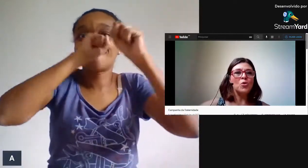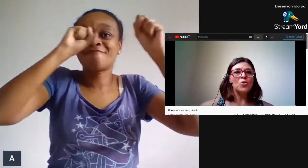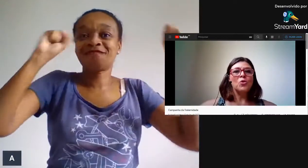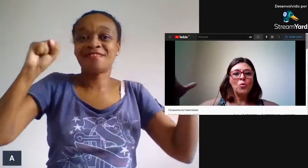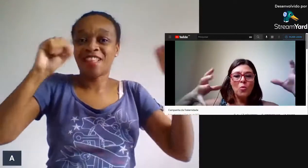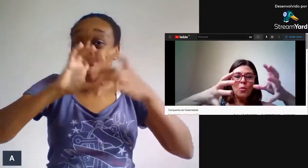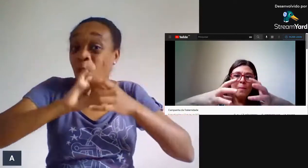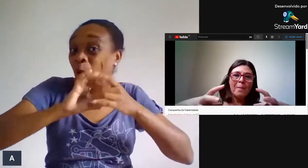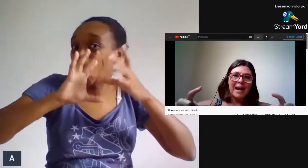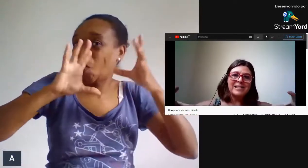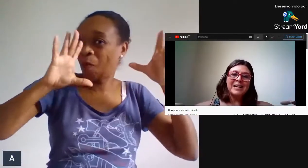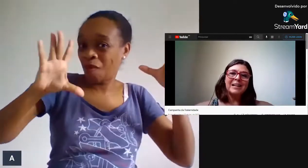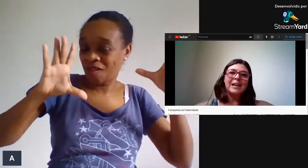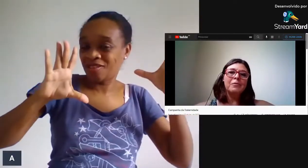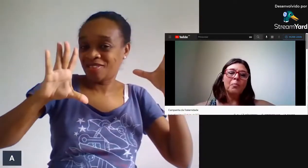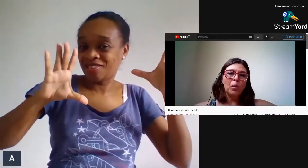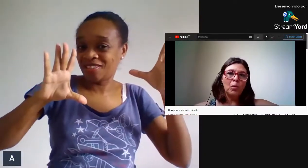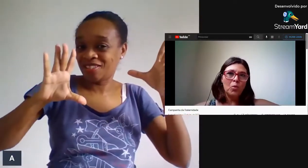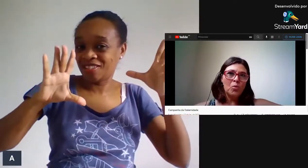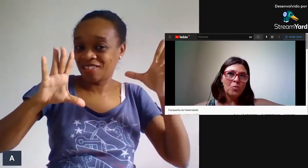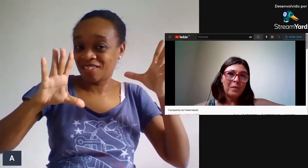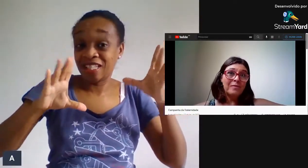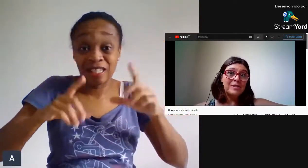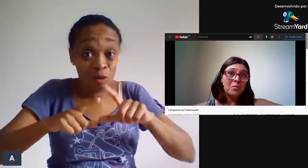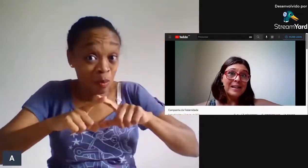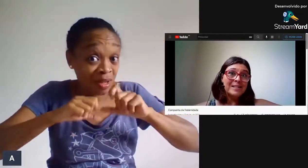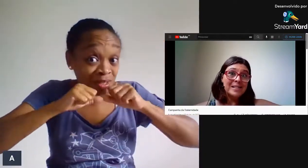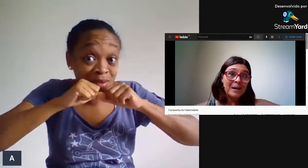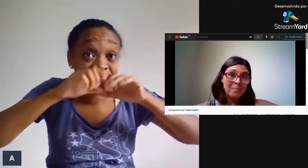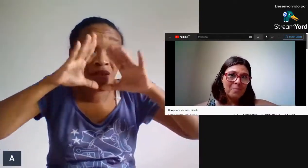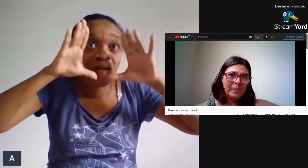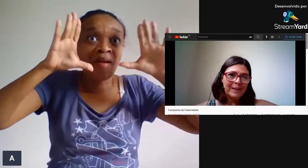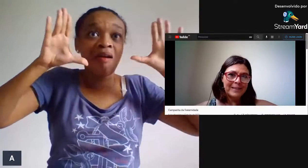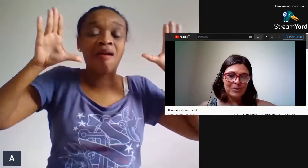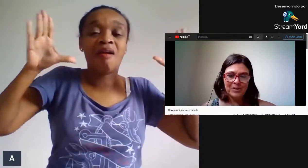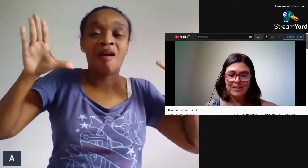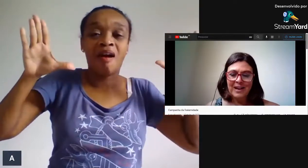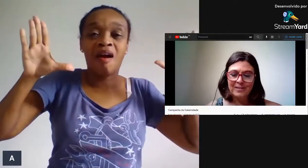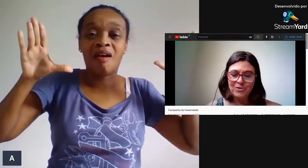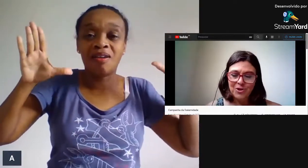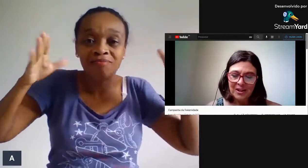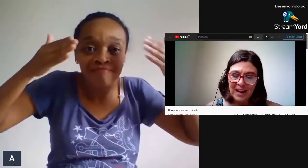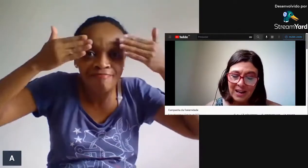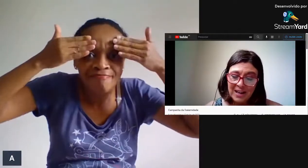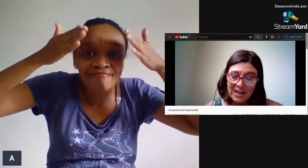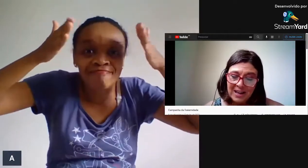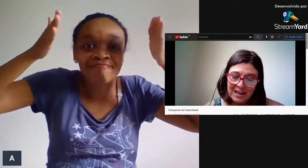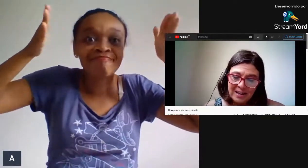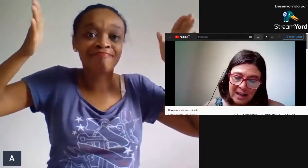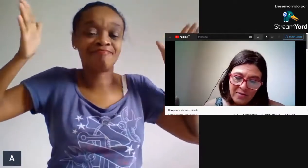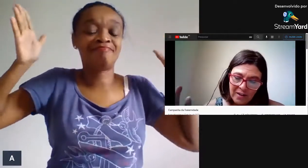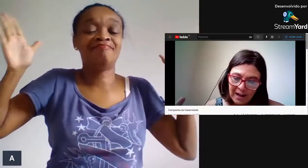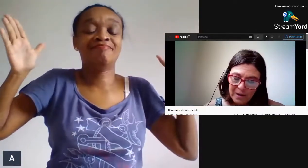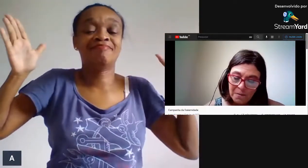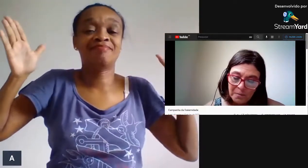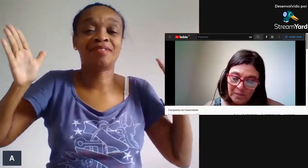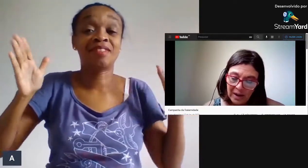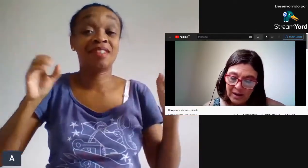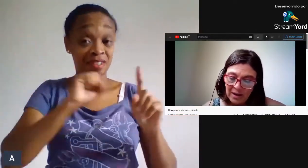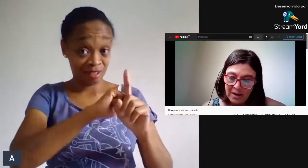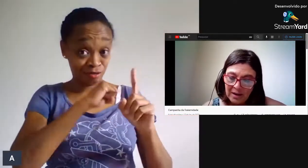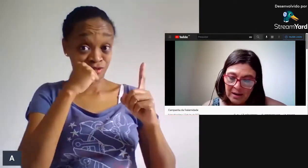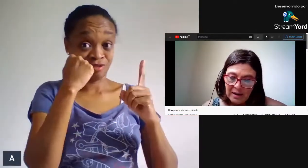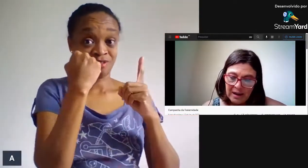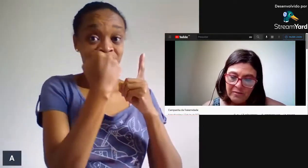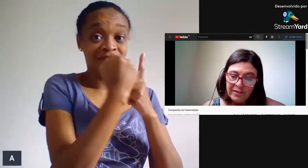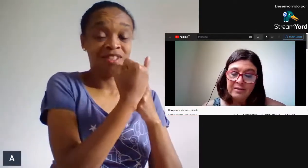com mais amplo, uma visão mais ampla da sociedade, né? E aí vai,